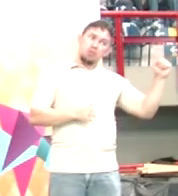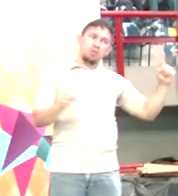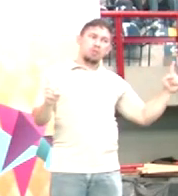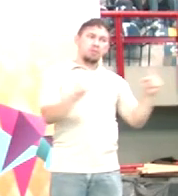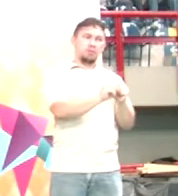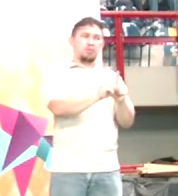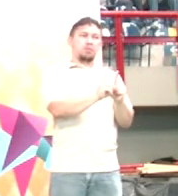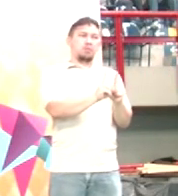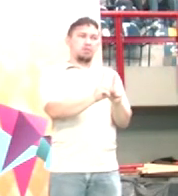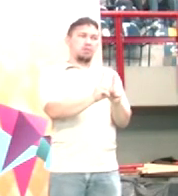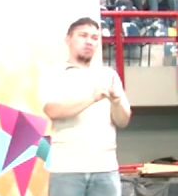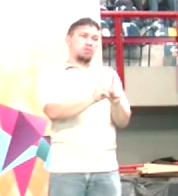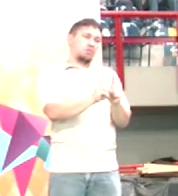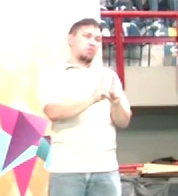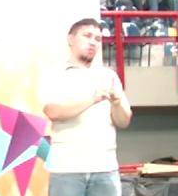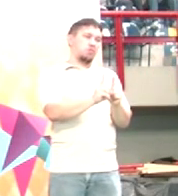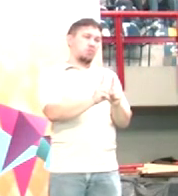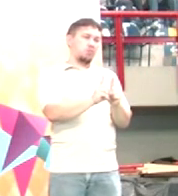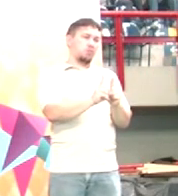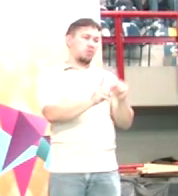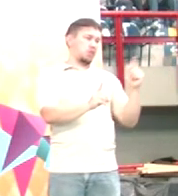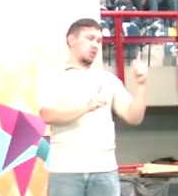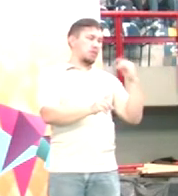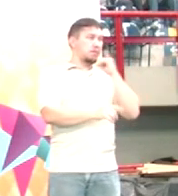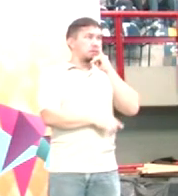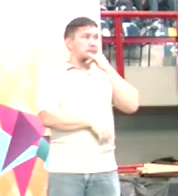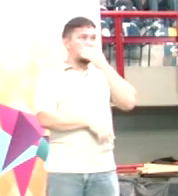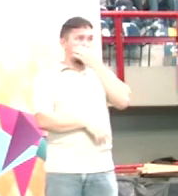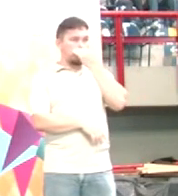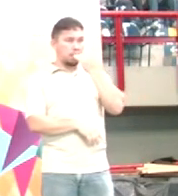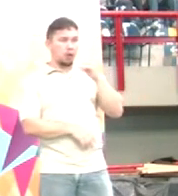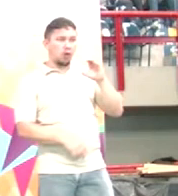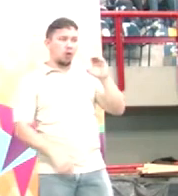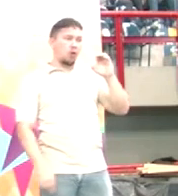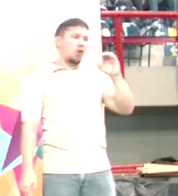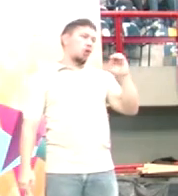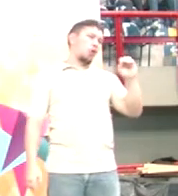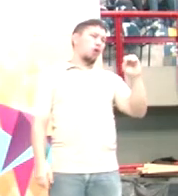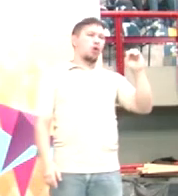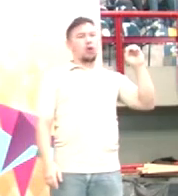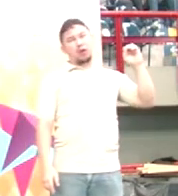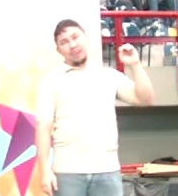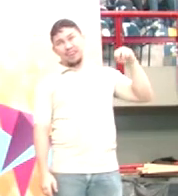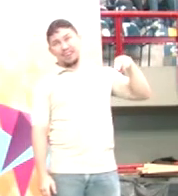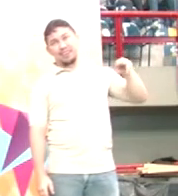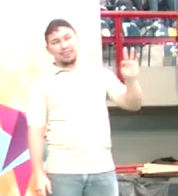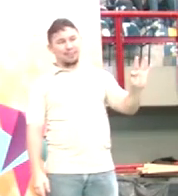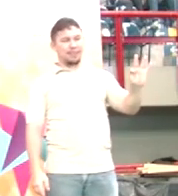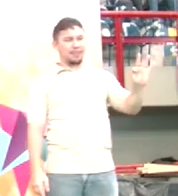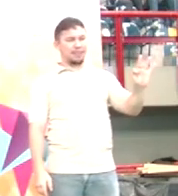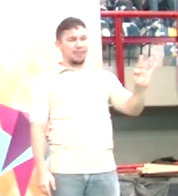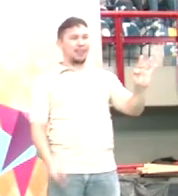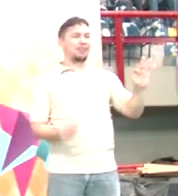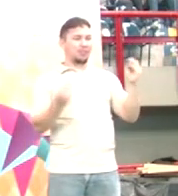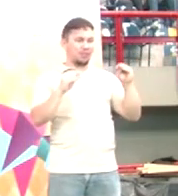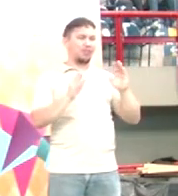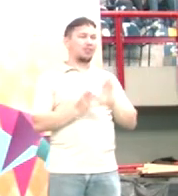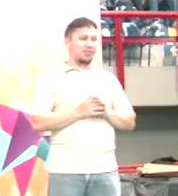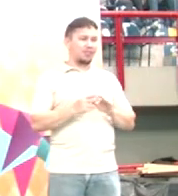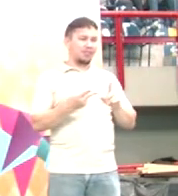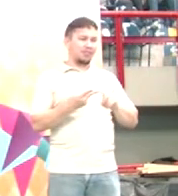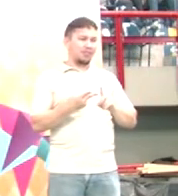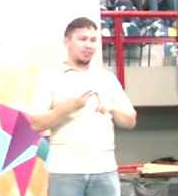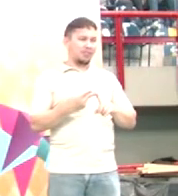outro elemento de sigla da geografia, por exemplo, a OIT, aí você abre parênteses e coloca o que é, com